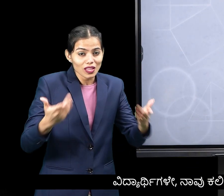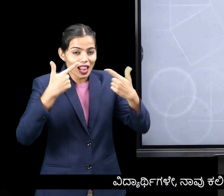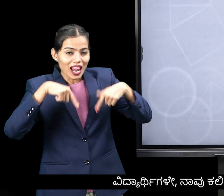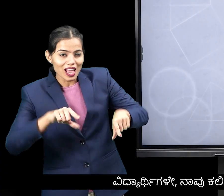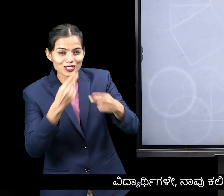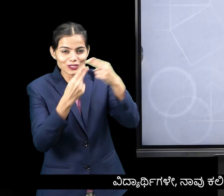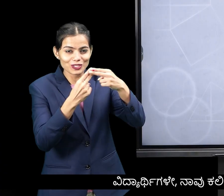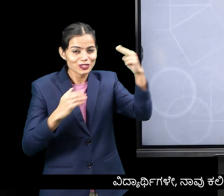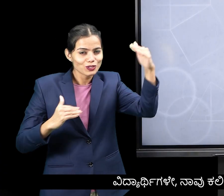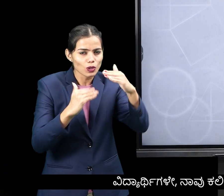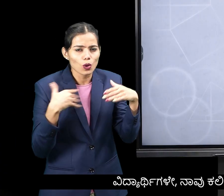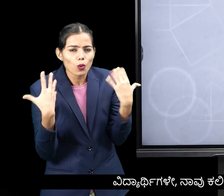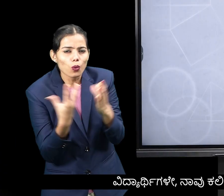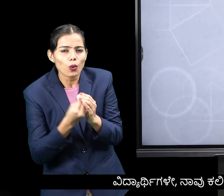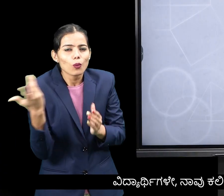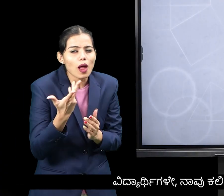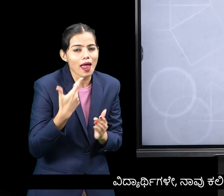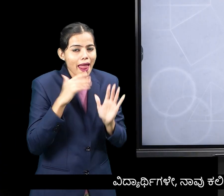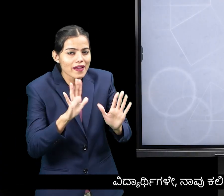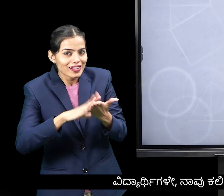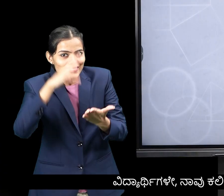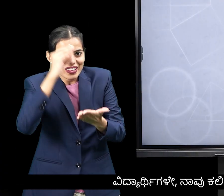ವಿದ್ಯಾರ್ಥಿಗಳೇ, ನಾವು ಕಲ್ತಿದ್ದನ್ನ ಸಂಕ್ಷಿಪ್ತವಾಗಿ ಹೇಳೋಣ.